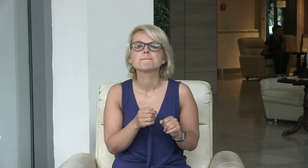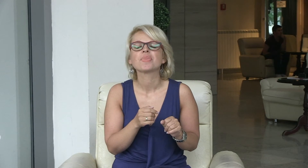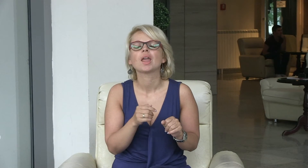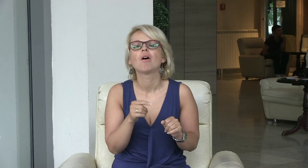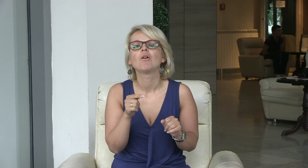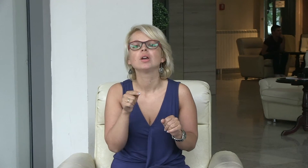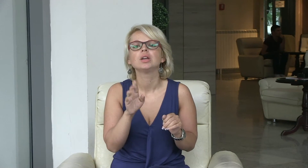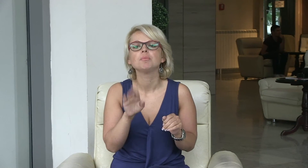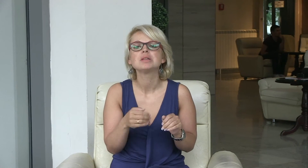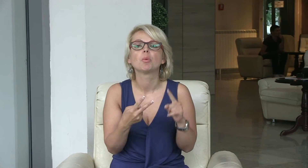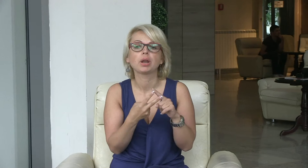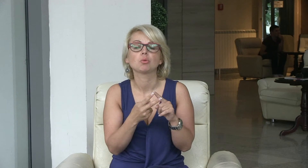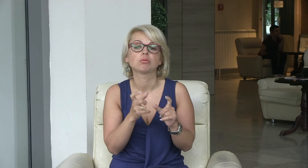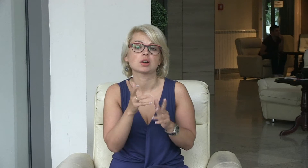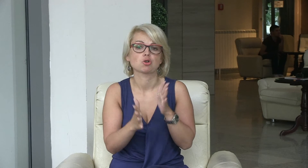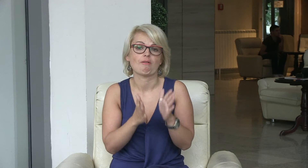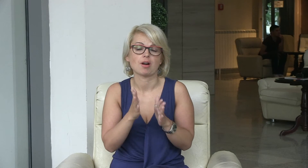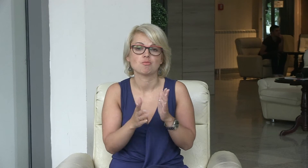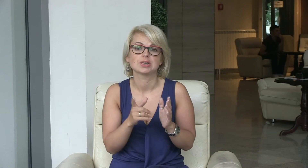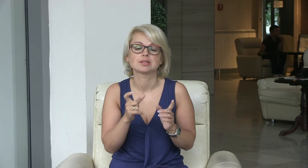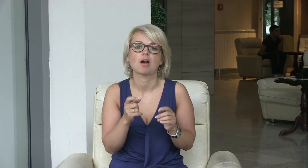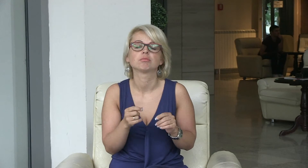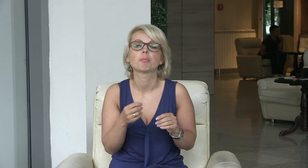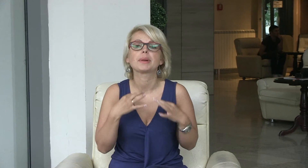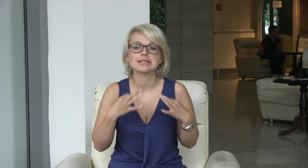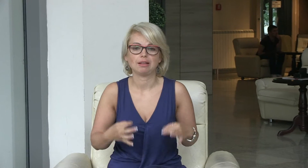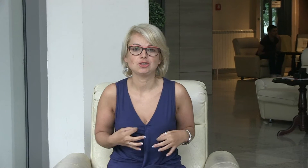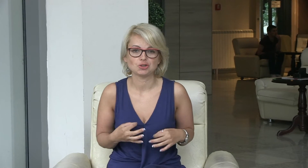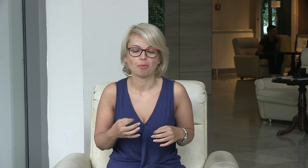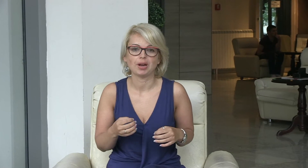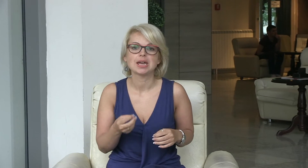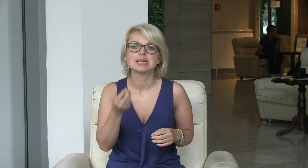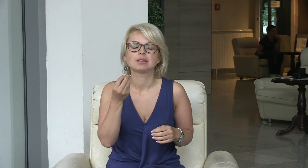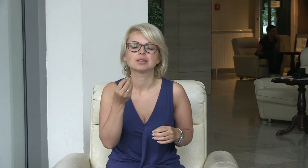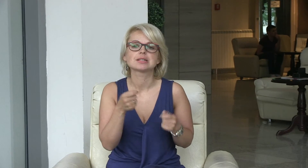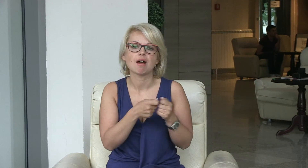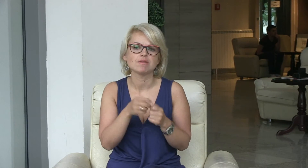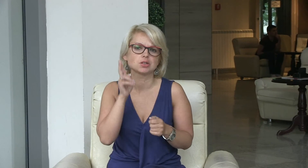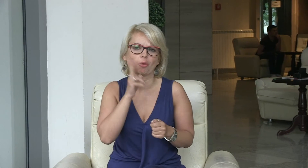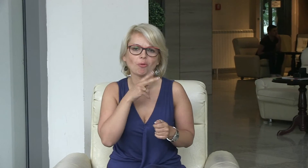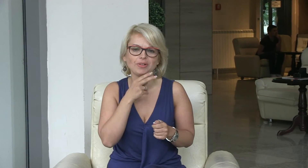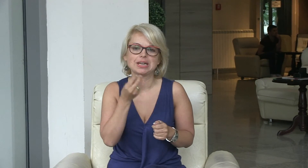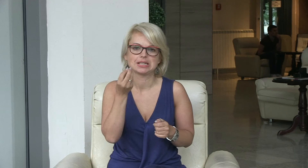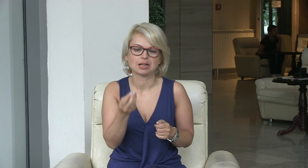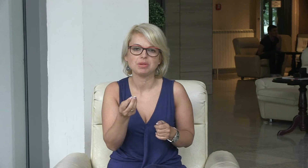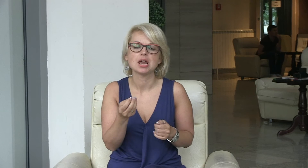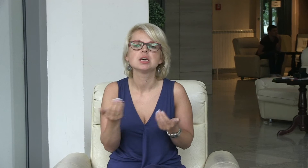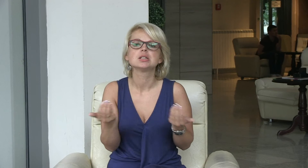izučavanje i obuka gluvih ljudi o izradi web sajta. Imali smo prilike da razgovaramo sa